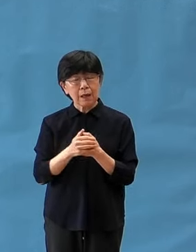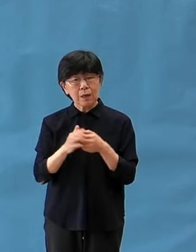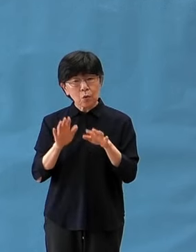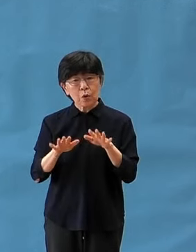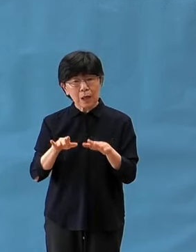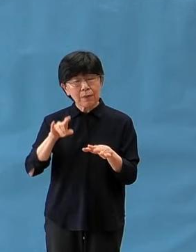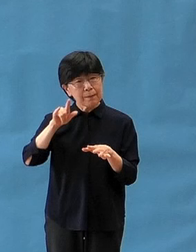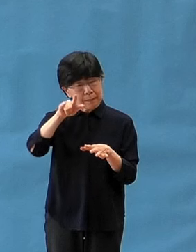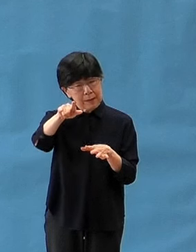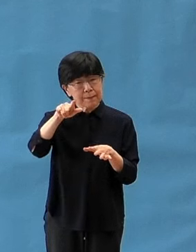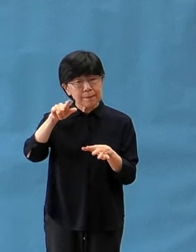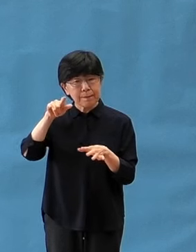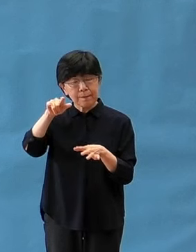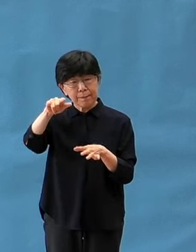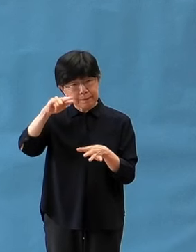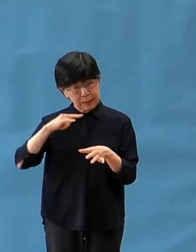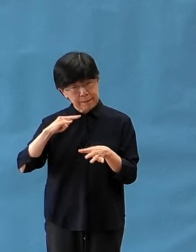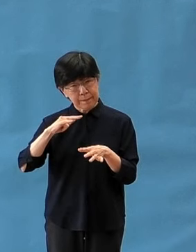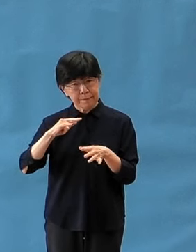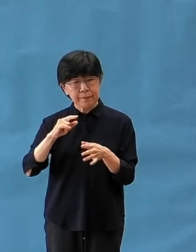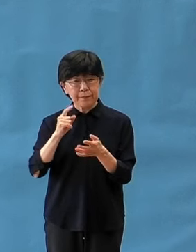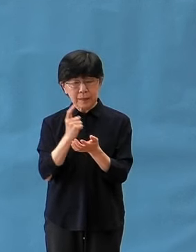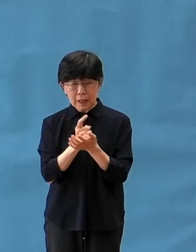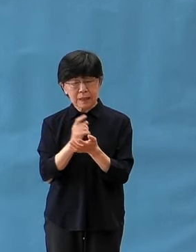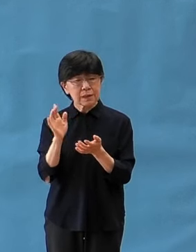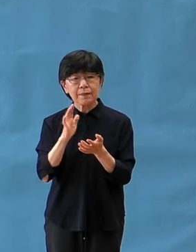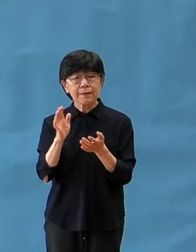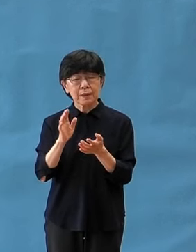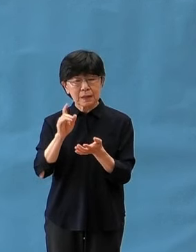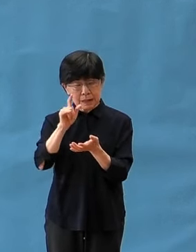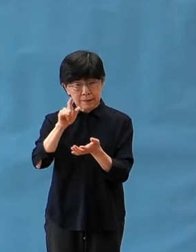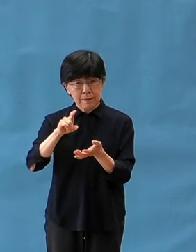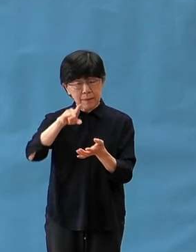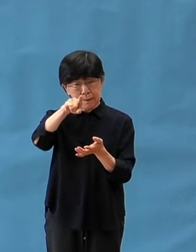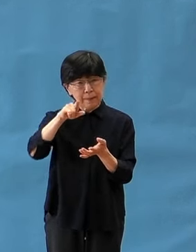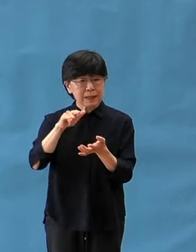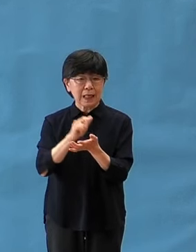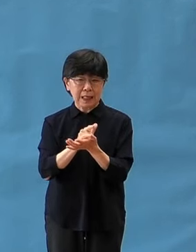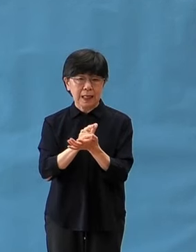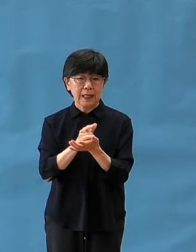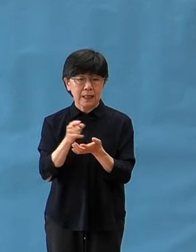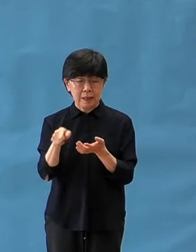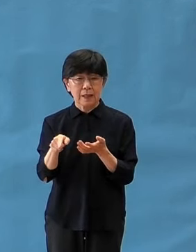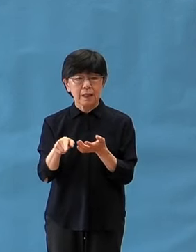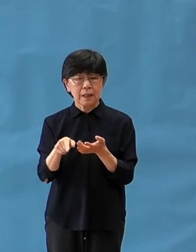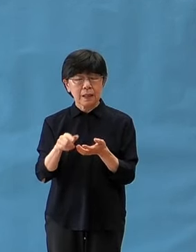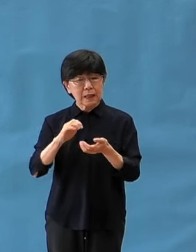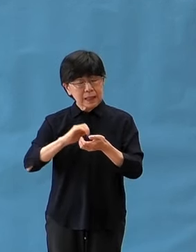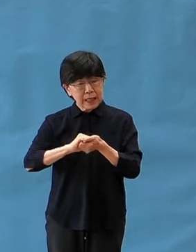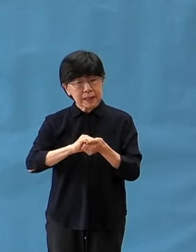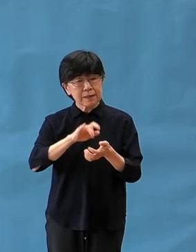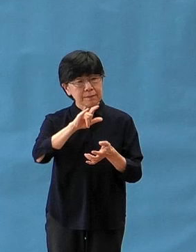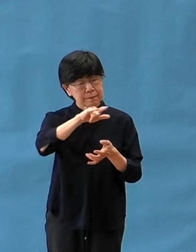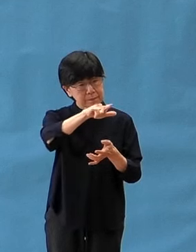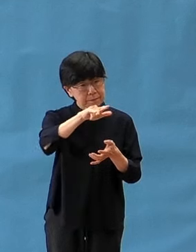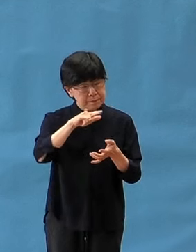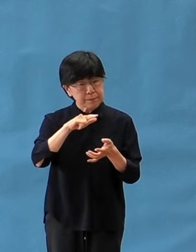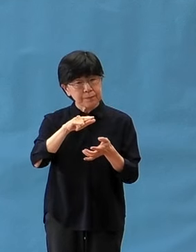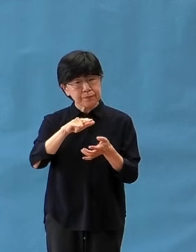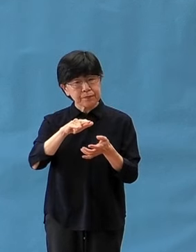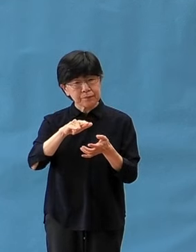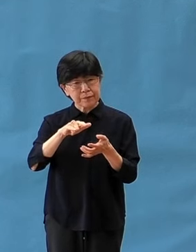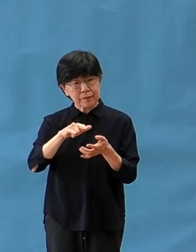ターの往復ですので、まあ、連続チャーター、そしてその定期便という手順になりますので、まだ